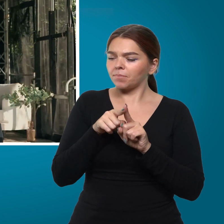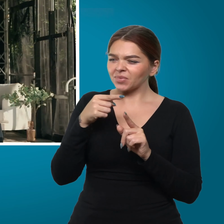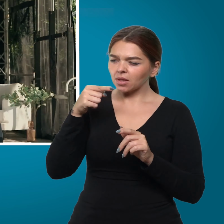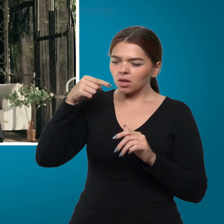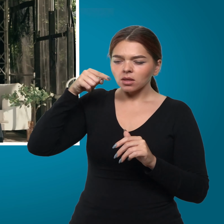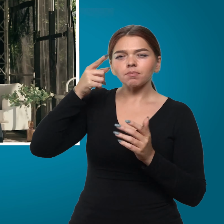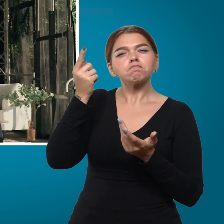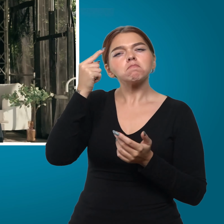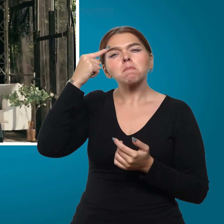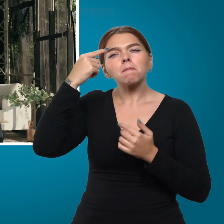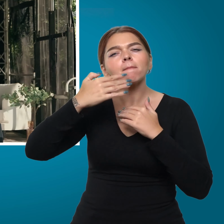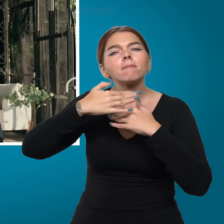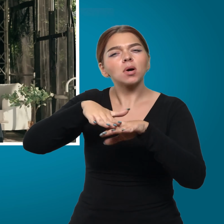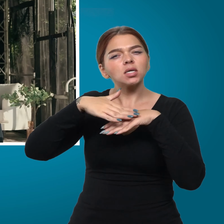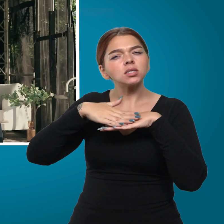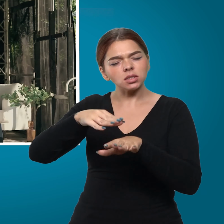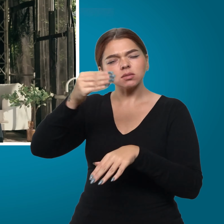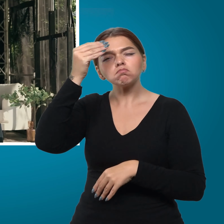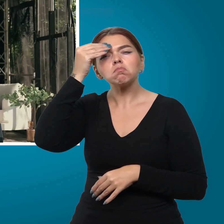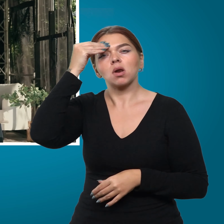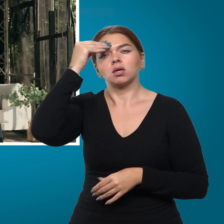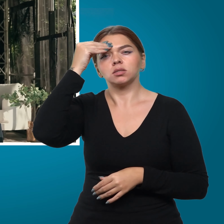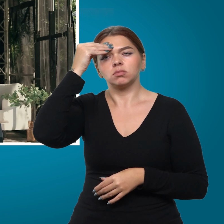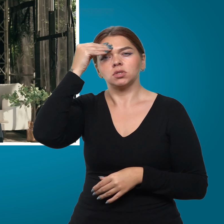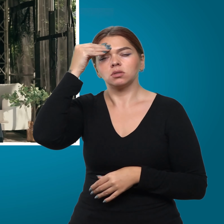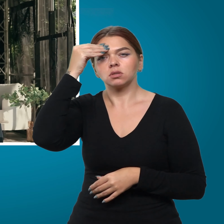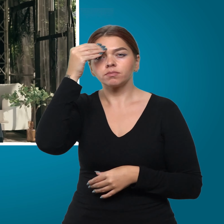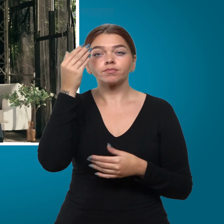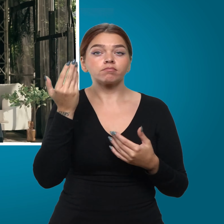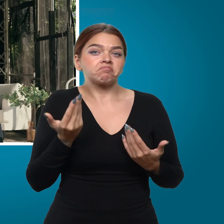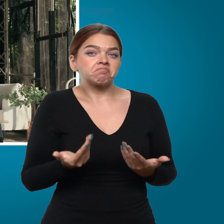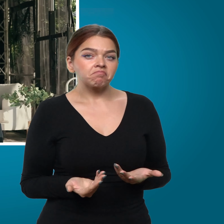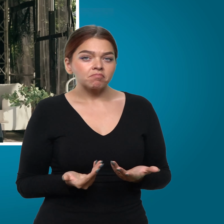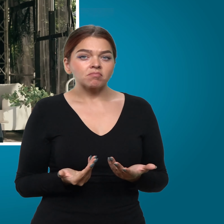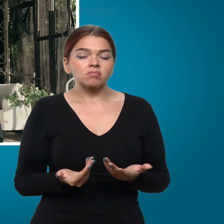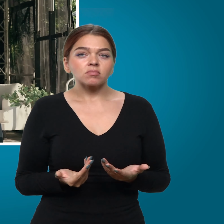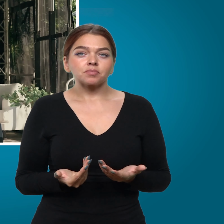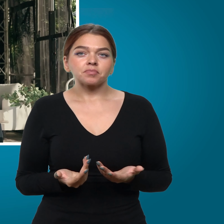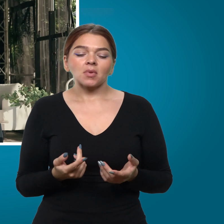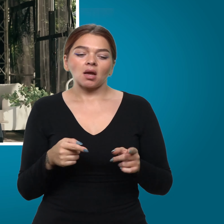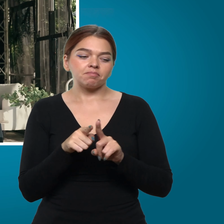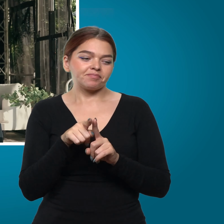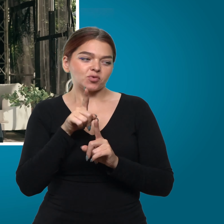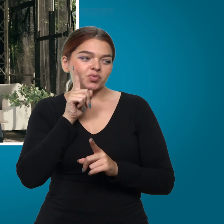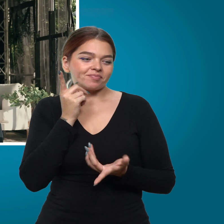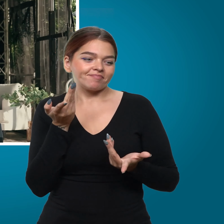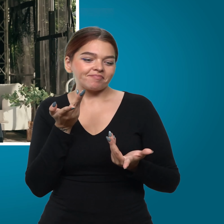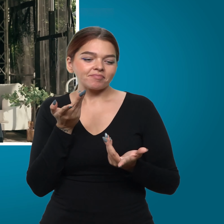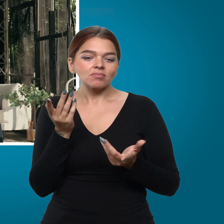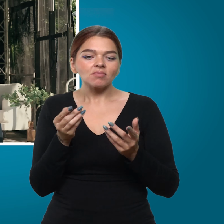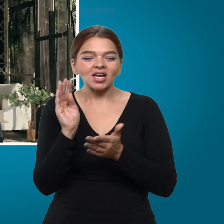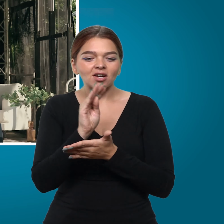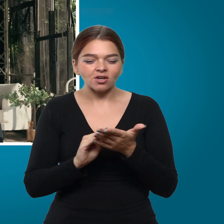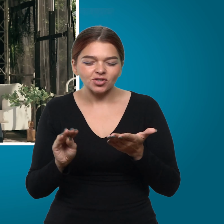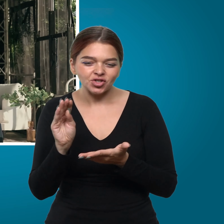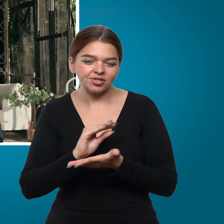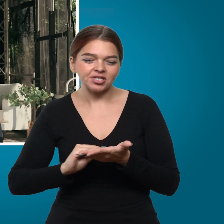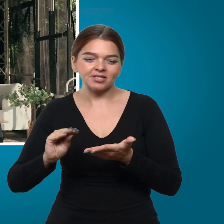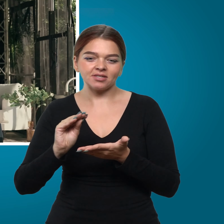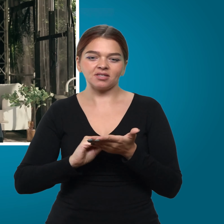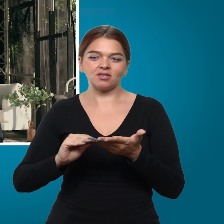jei jį tokiai disfunkciniai beveik šeimoje gyvena, sunkia patirtį turinti žmogus, kur jinai randa stiprybės